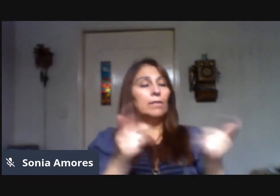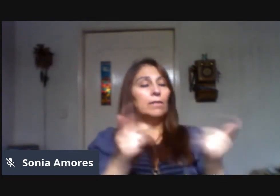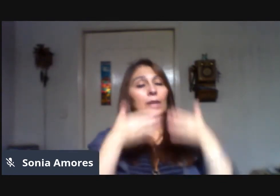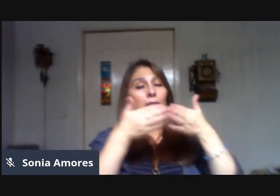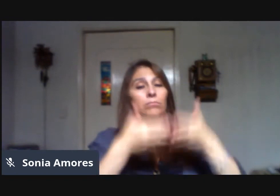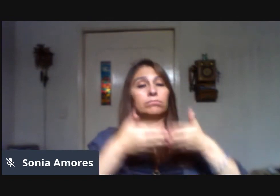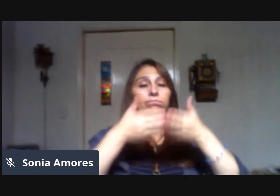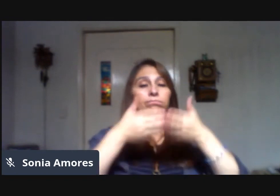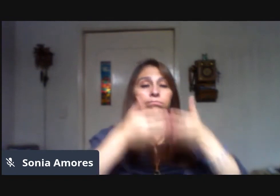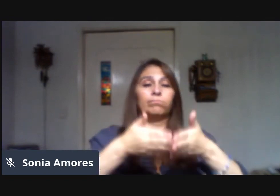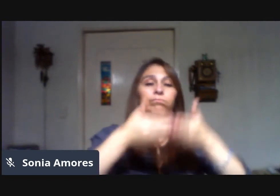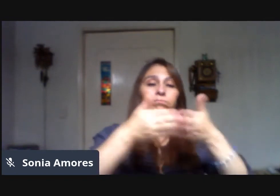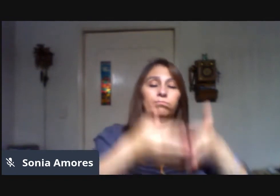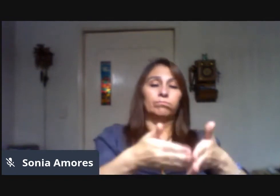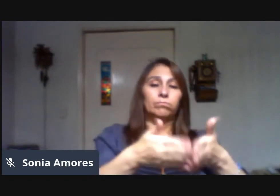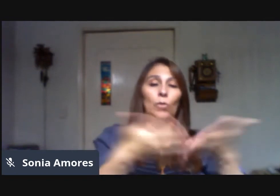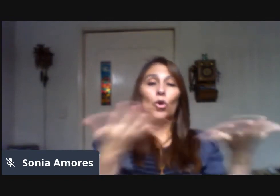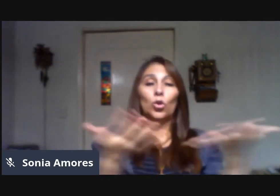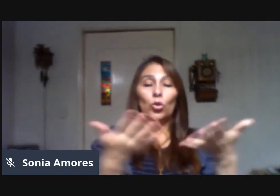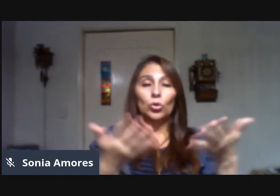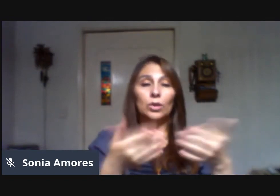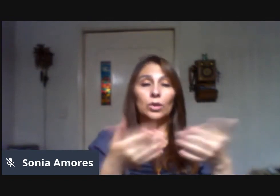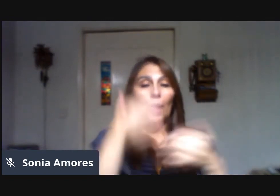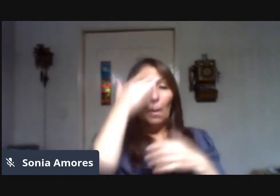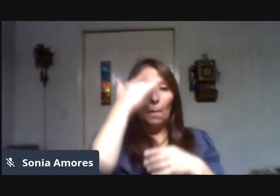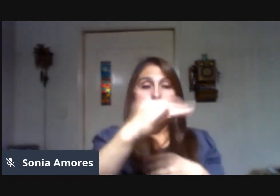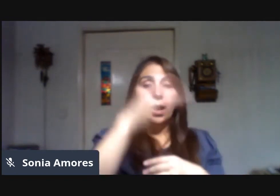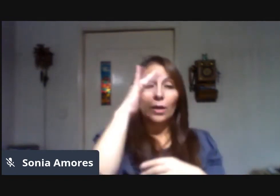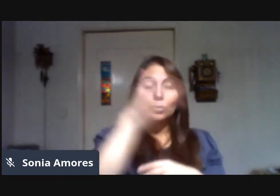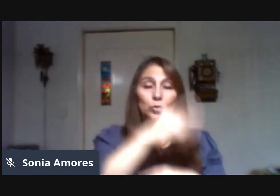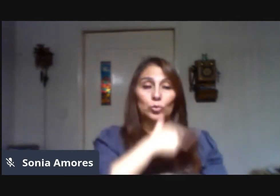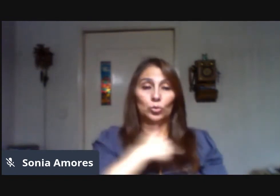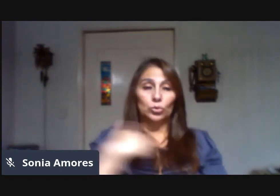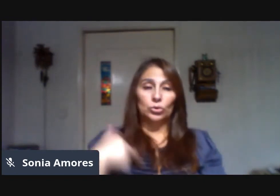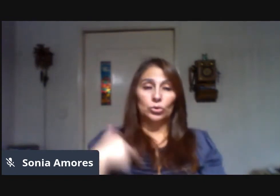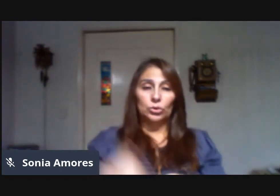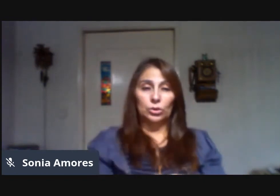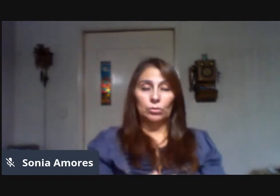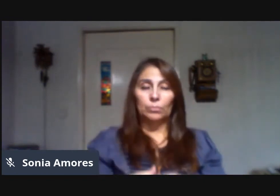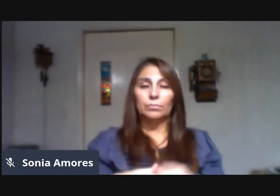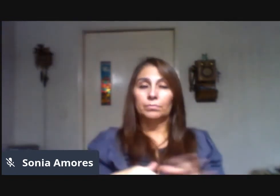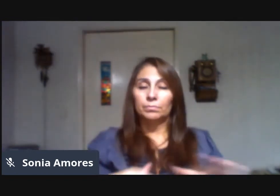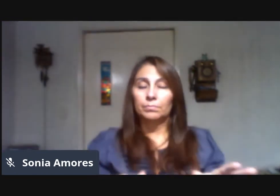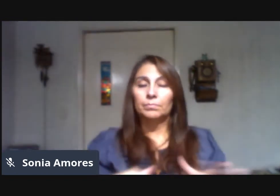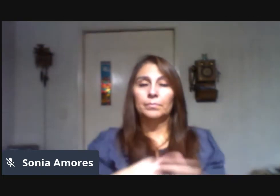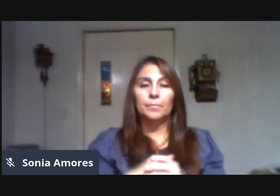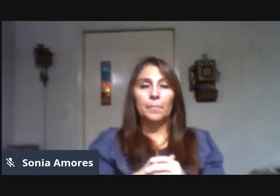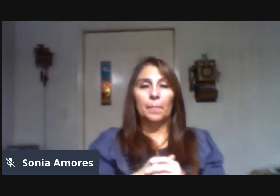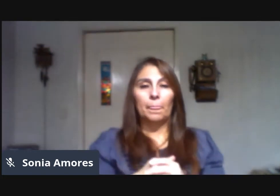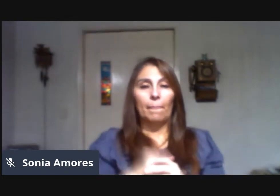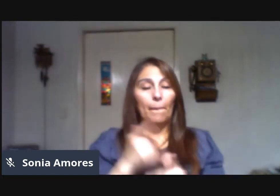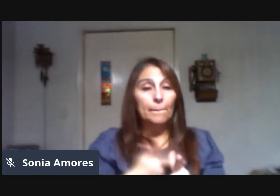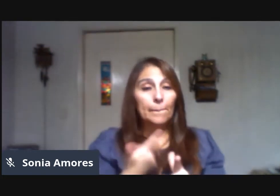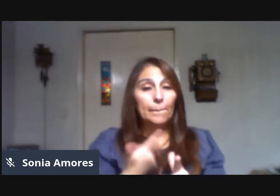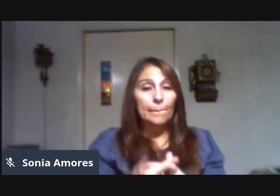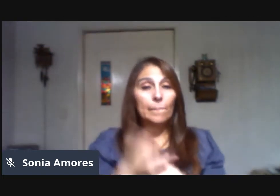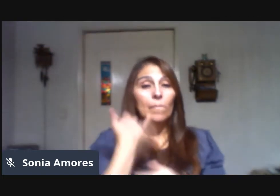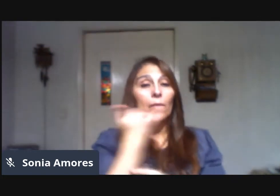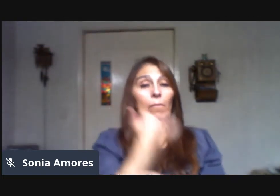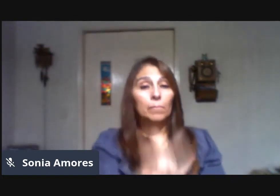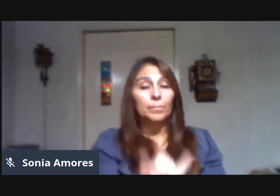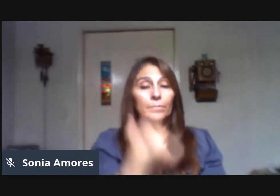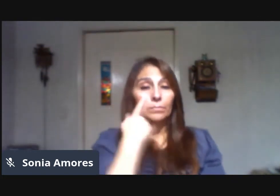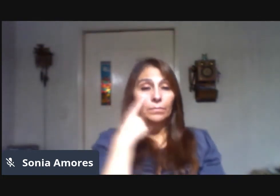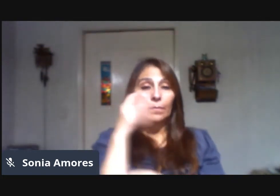en el mar meridional chino. Eso pone en escenario que la pandemia lo